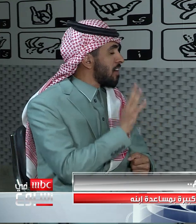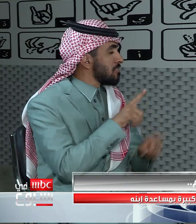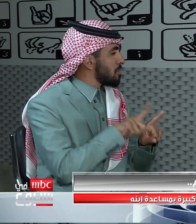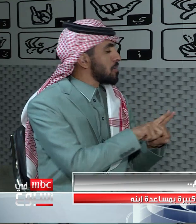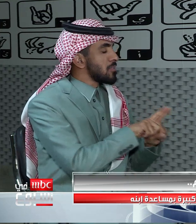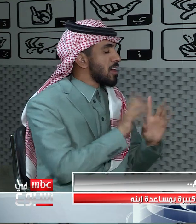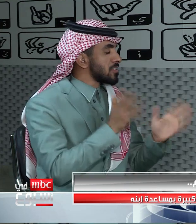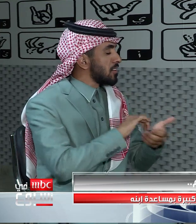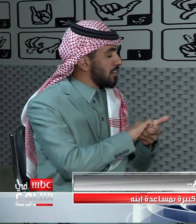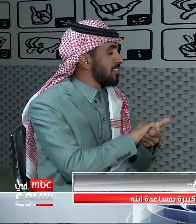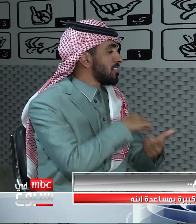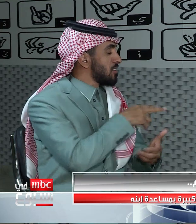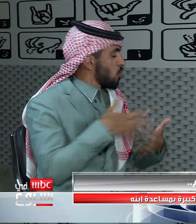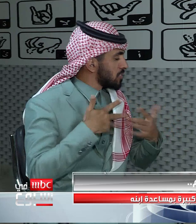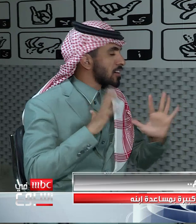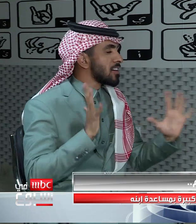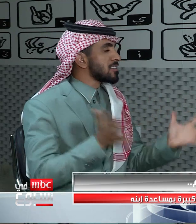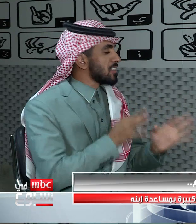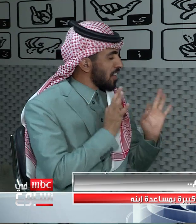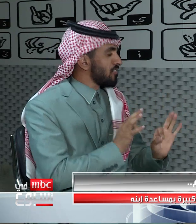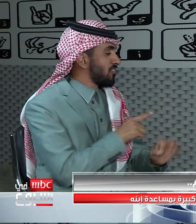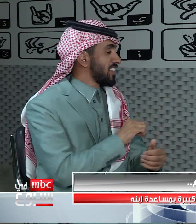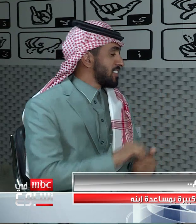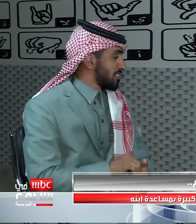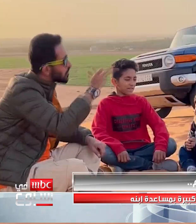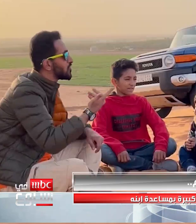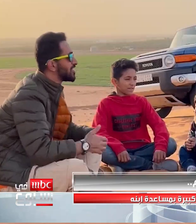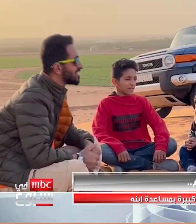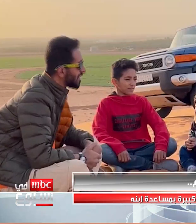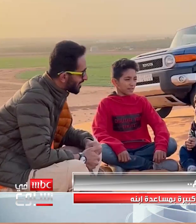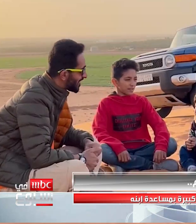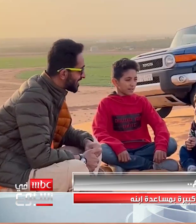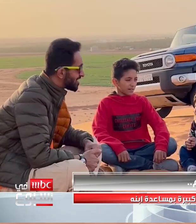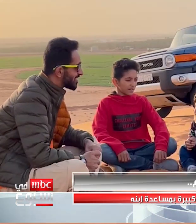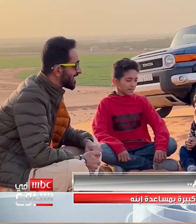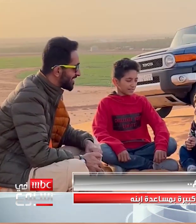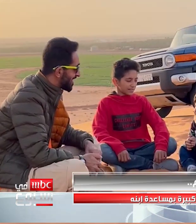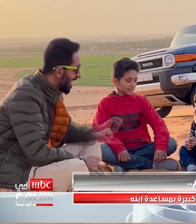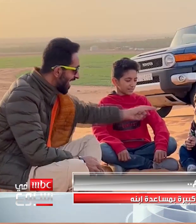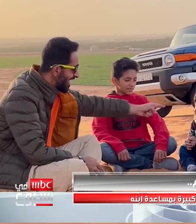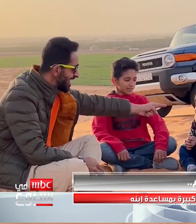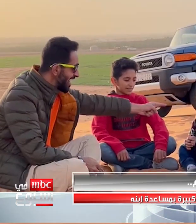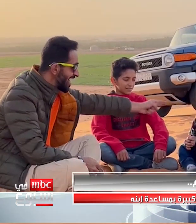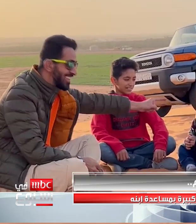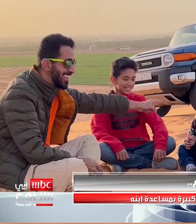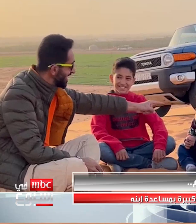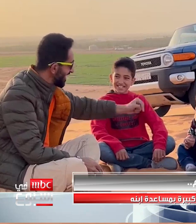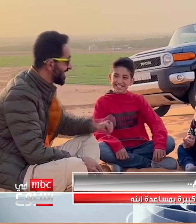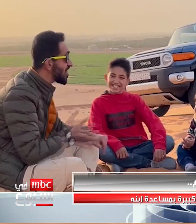يقول وحنا دايم كنا دايم نروح مع أبوي الوناس وكل شيء. لم يواجه عمر وأشقائه أي صعوبة في تعلم